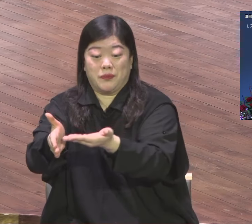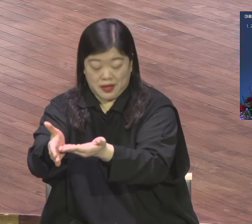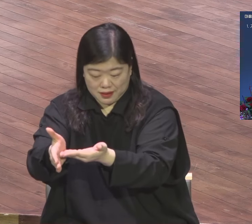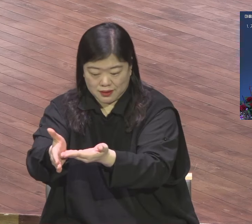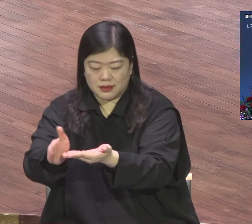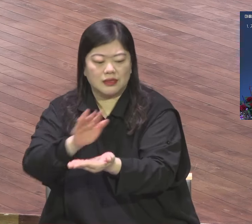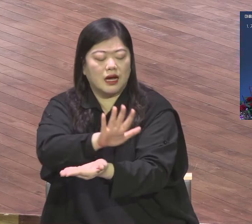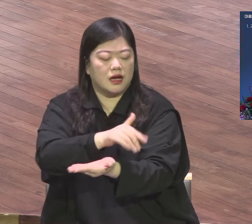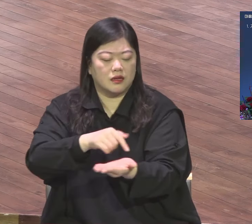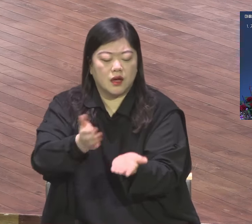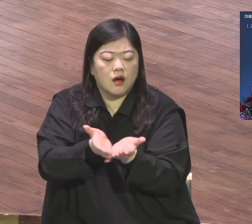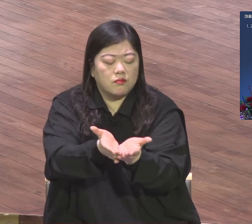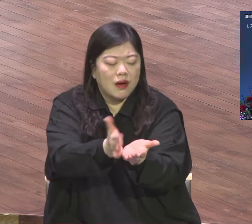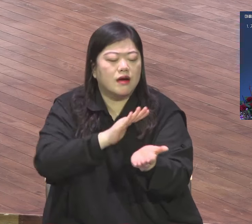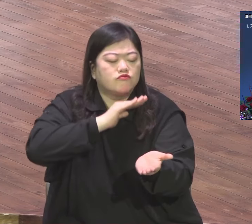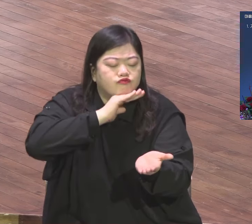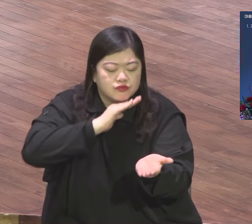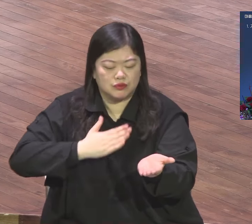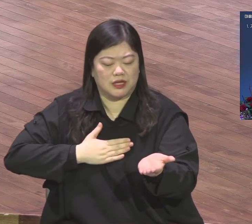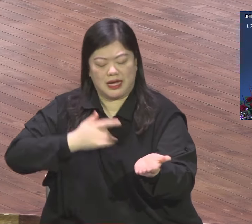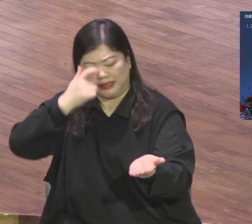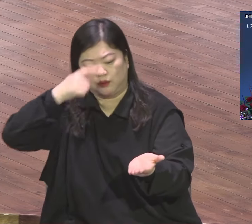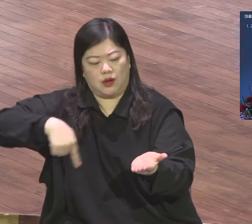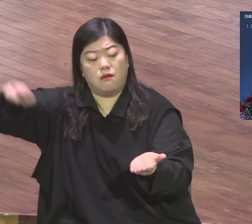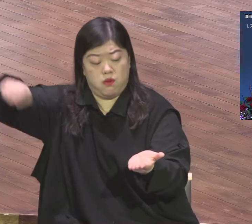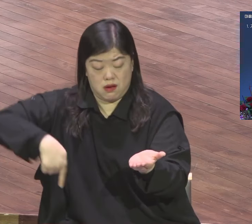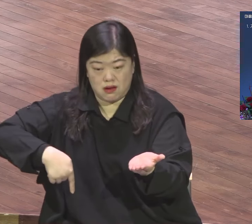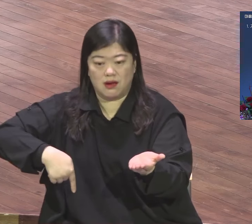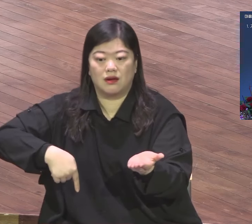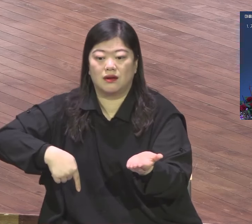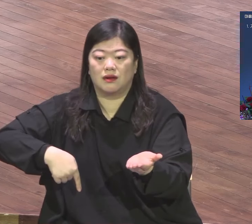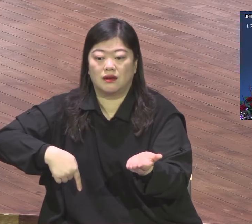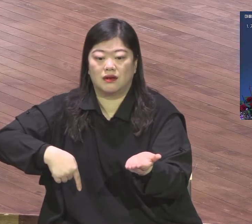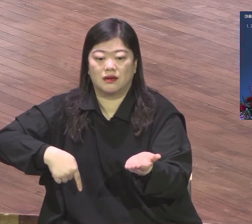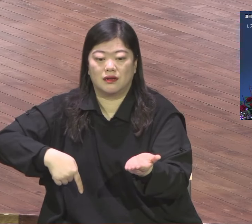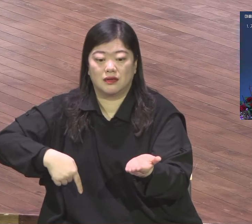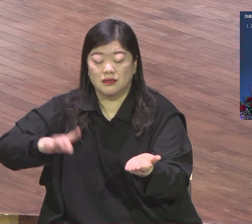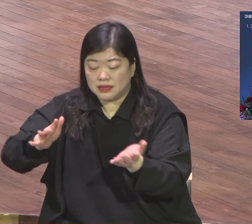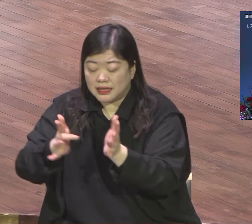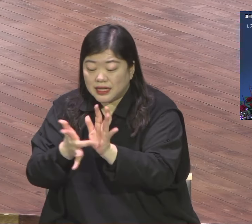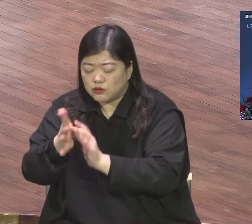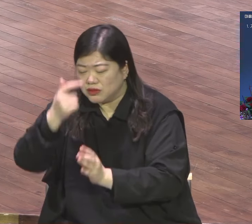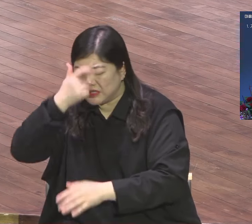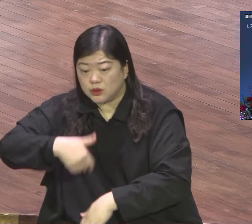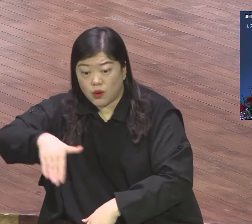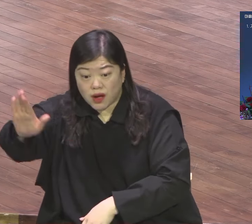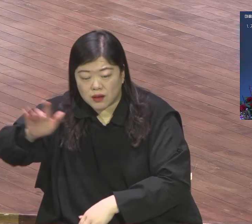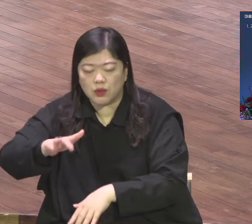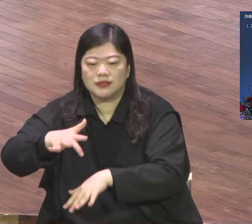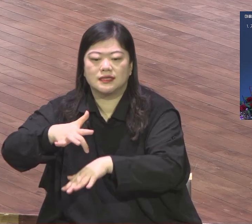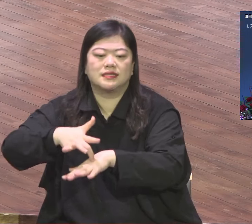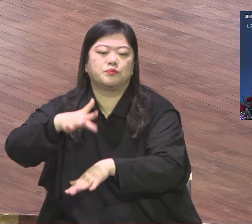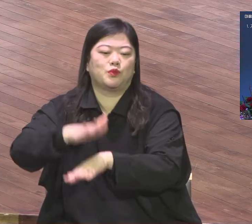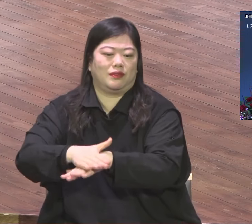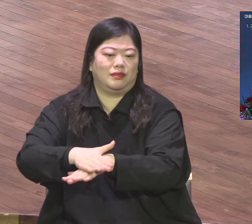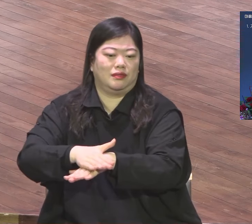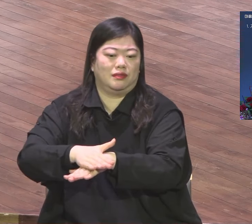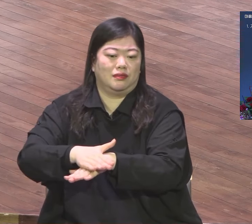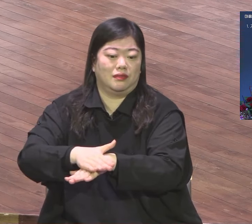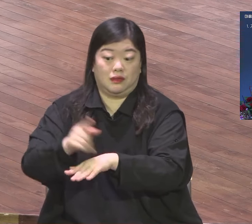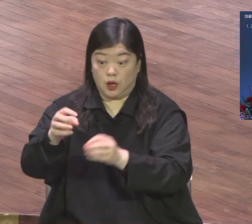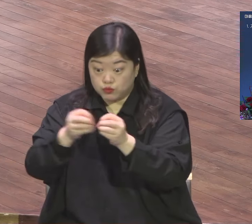누가 보면 22장 39절에 보면요, 예수님은 습관을 따라 기도하셨다 그랬어요. 습관 따라 기도. 이것은